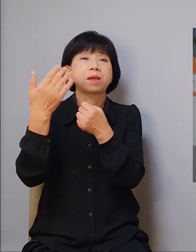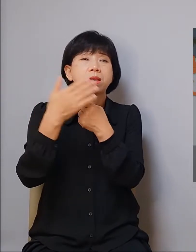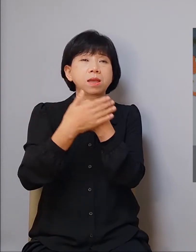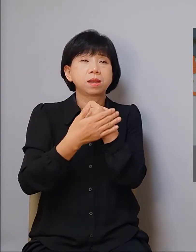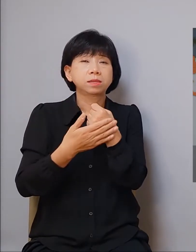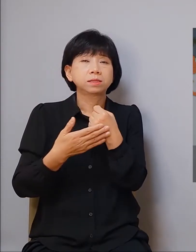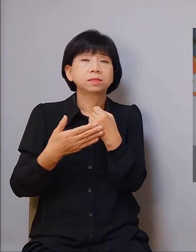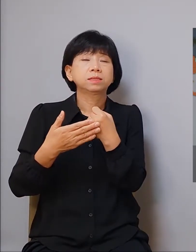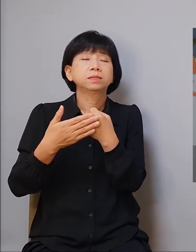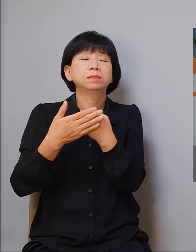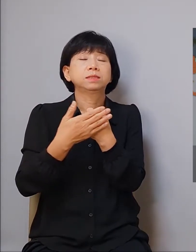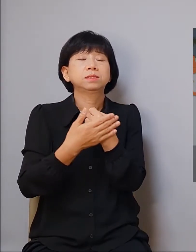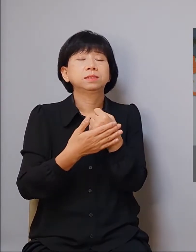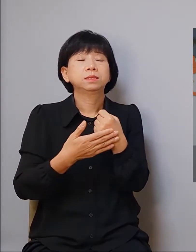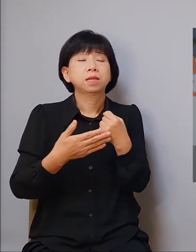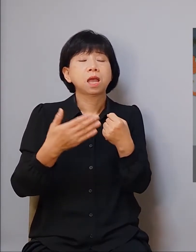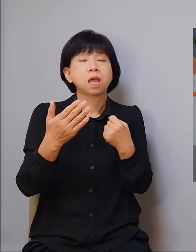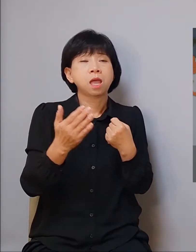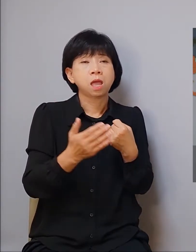주님의